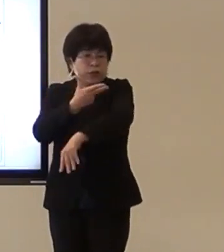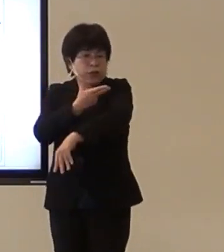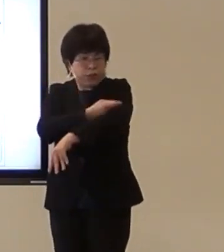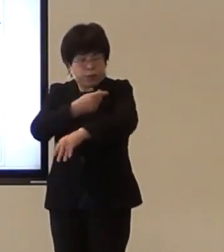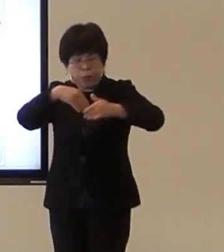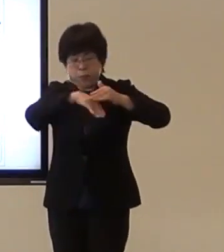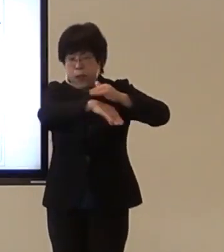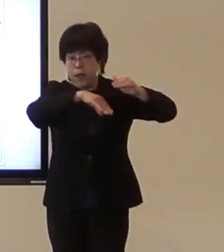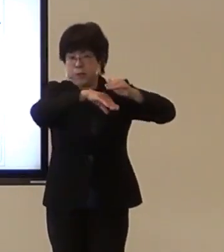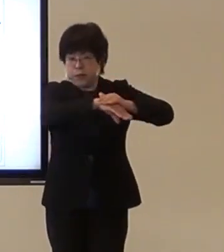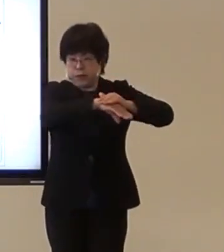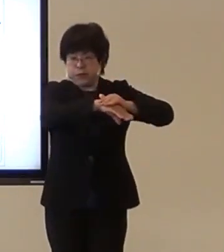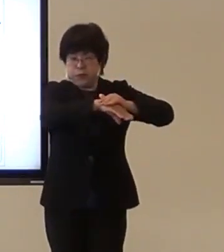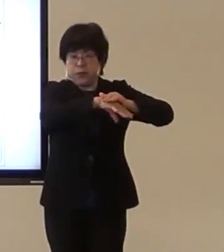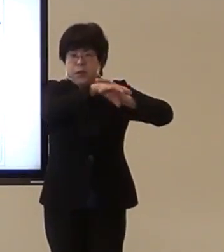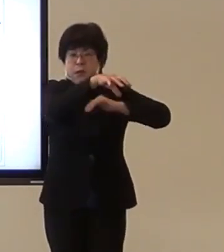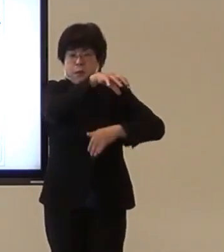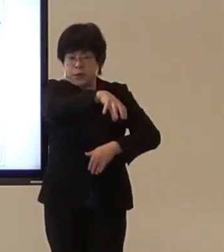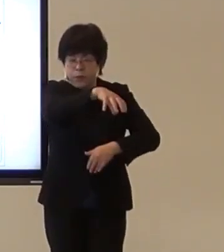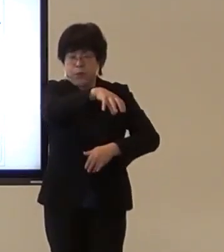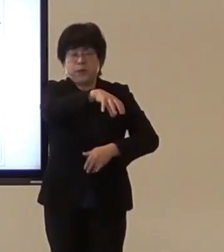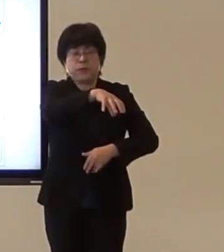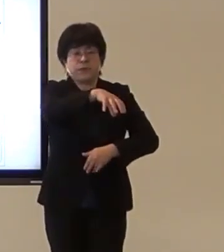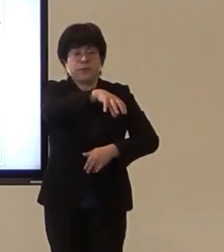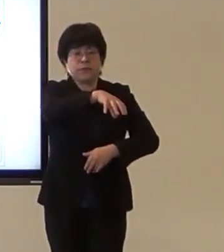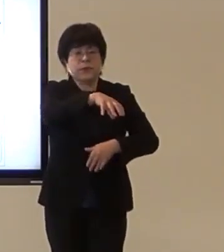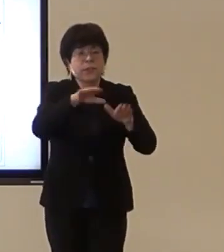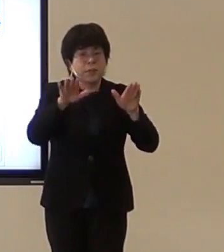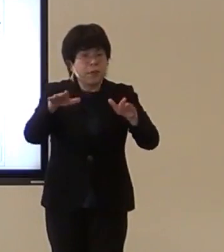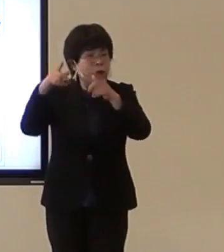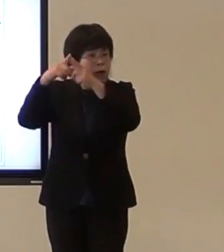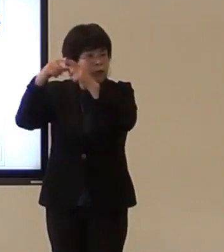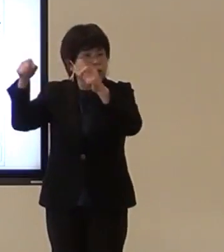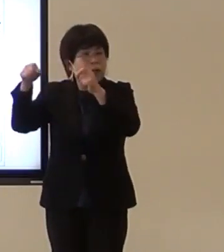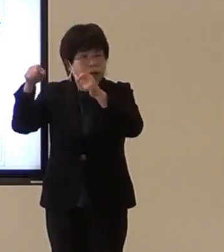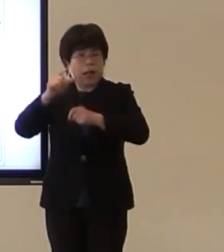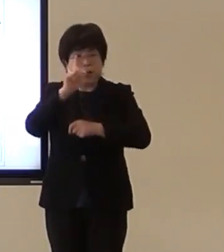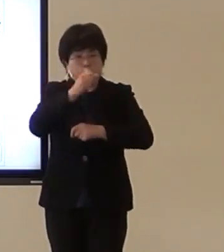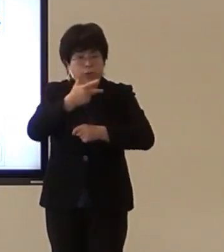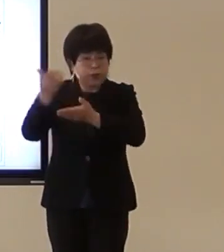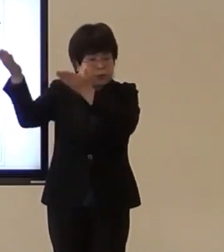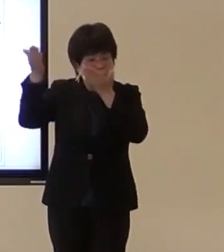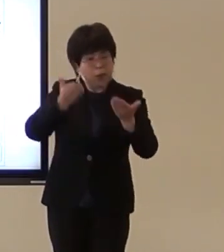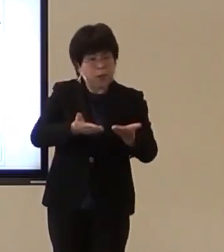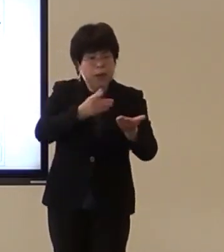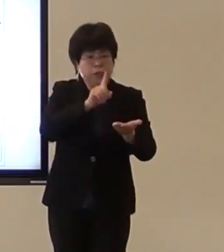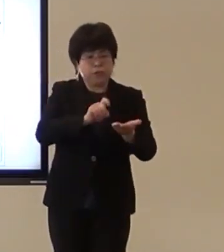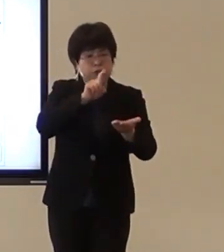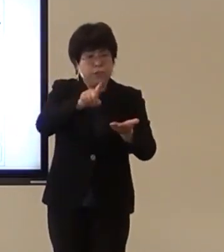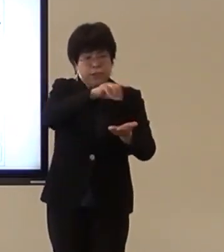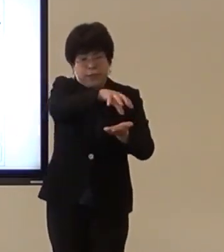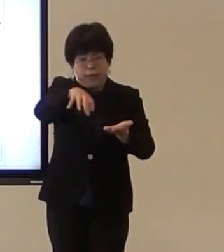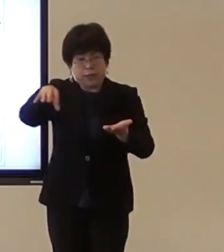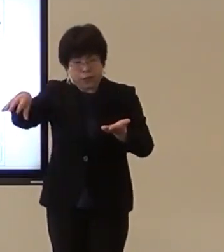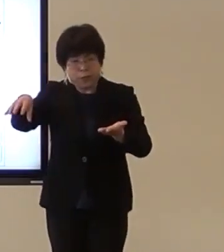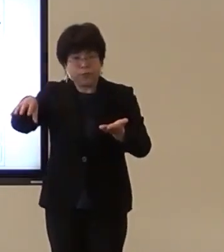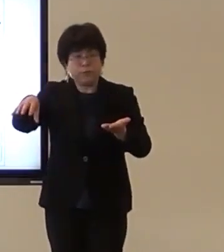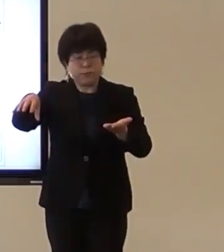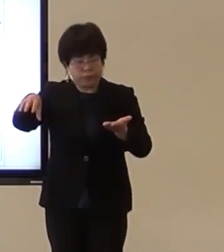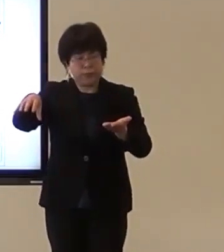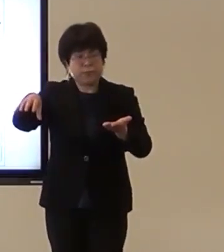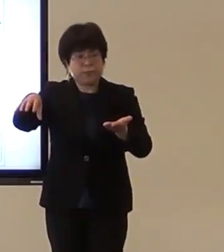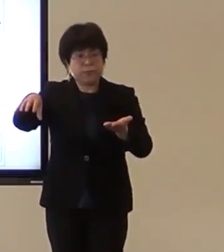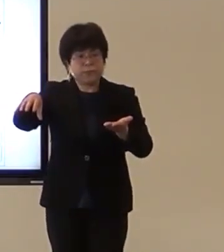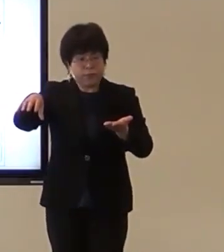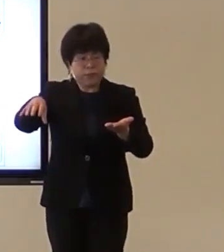ープフリーザーにつきましては、現時点で国から本市への割り当ては11台となっており、3